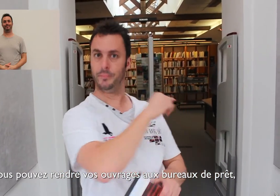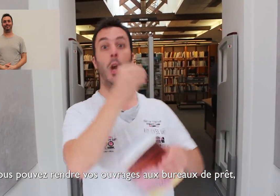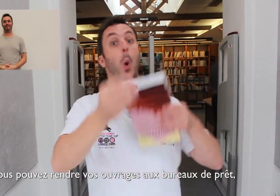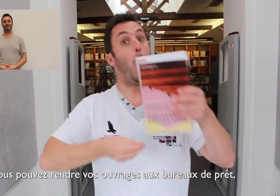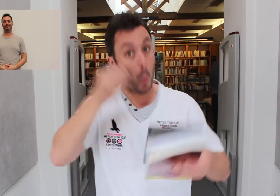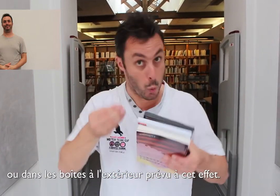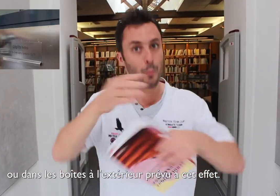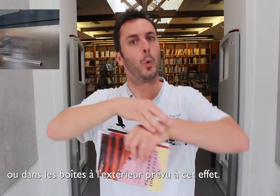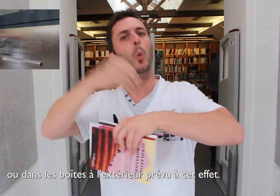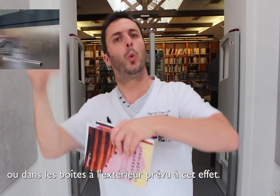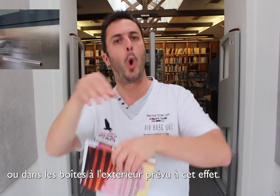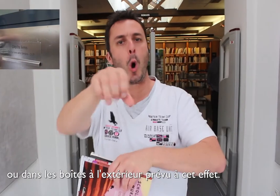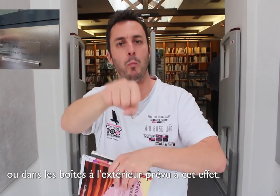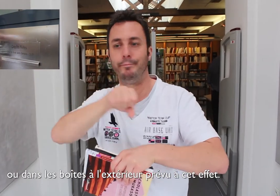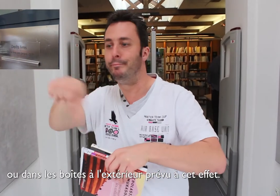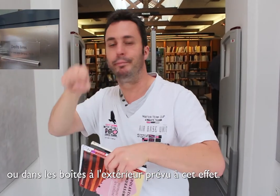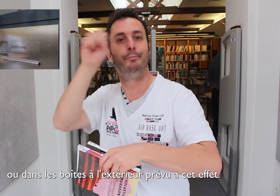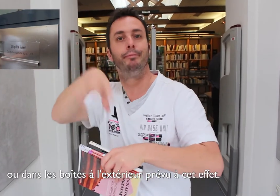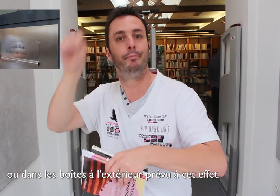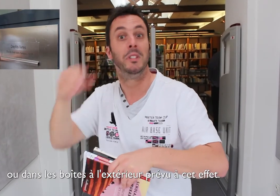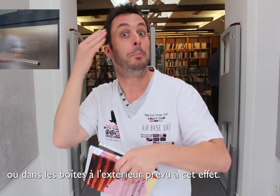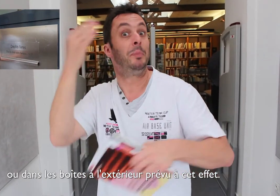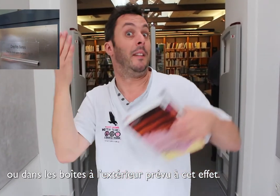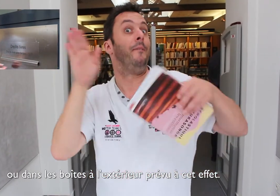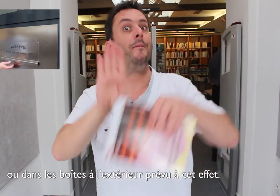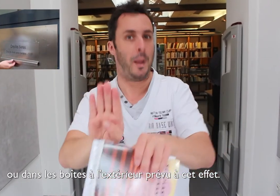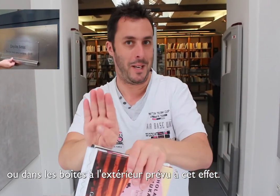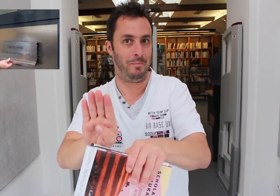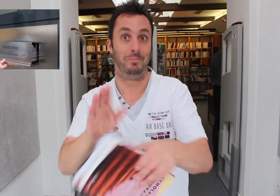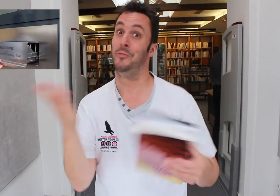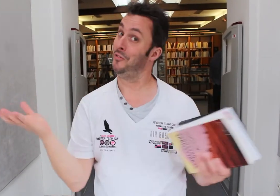Ou dans les boîtes à l'extérieur prévues à cet effet. Voilà.